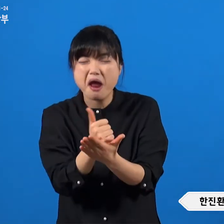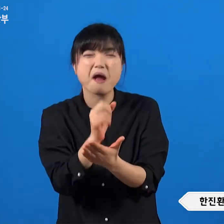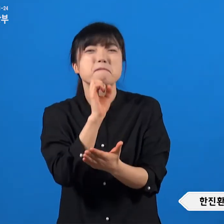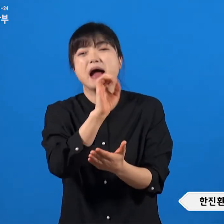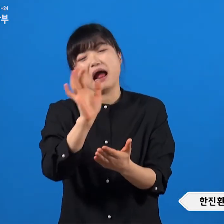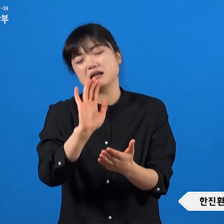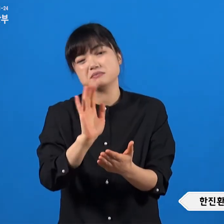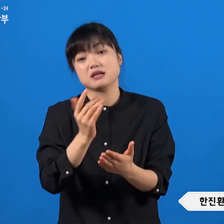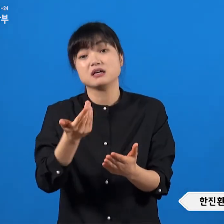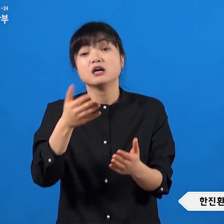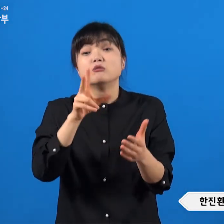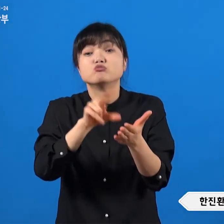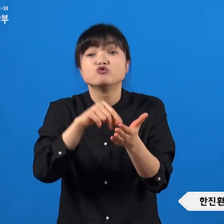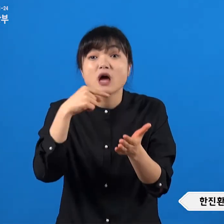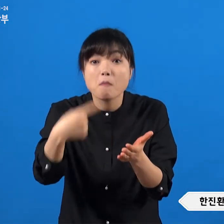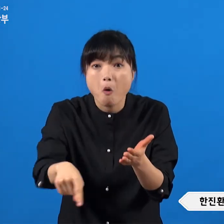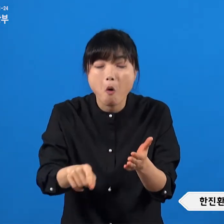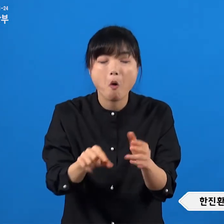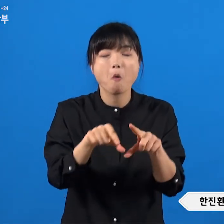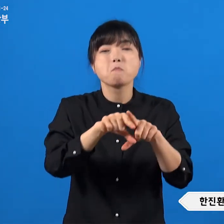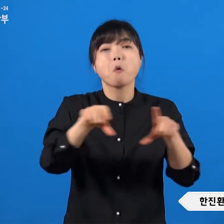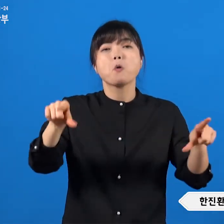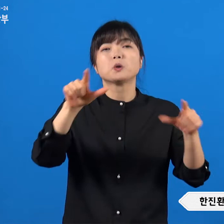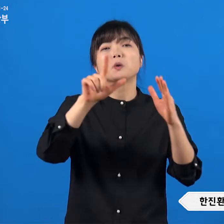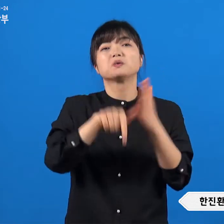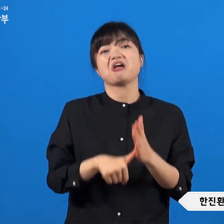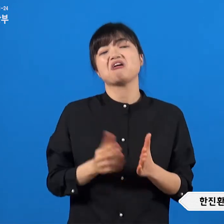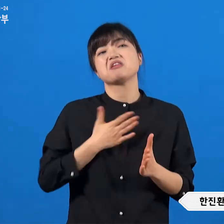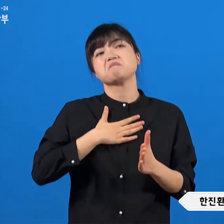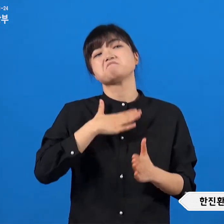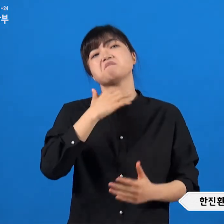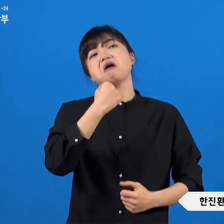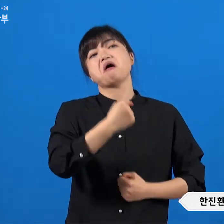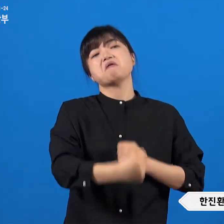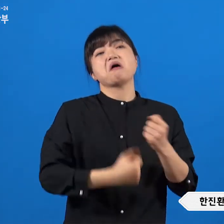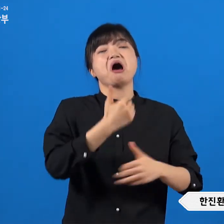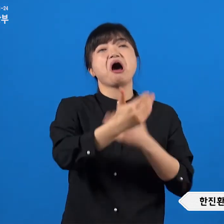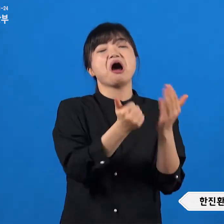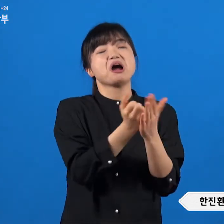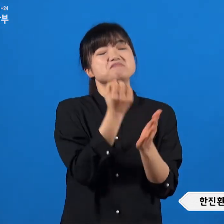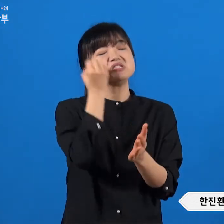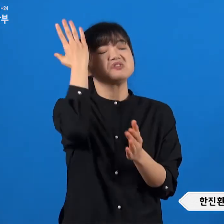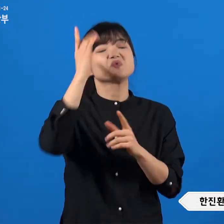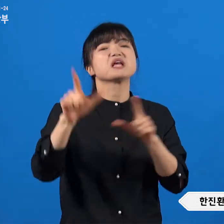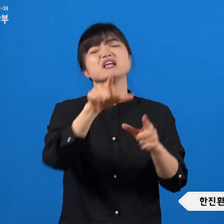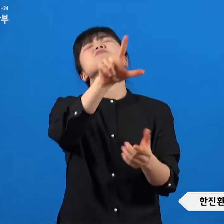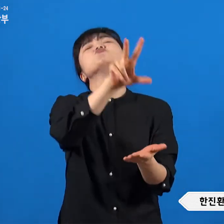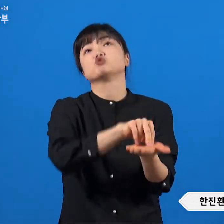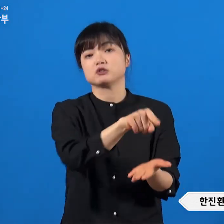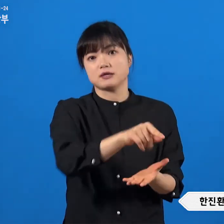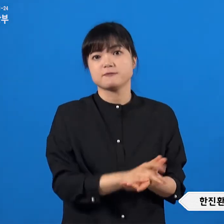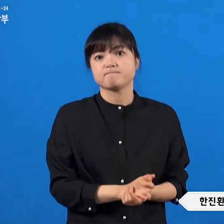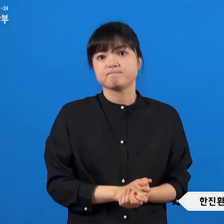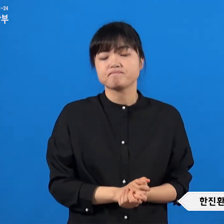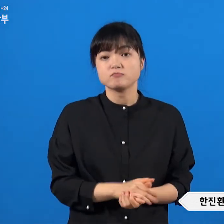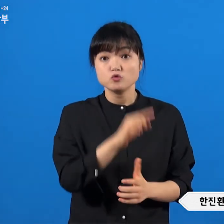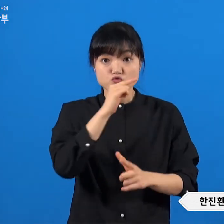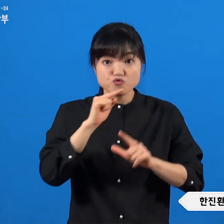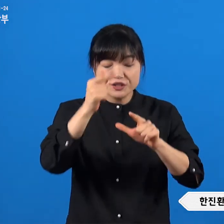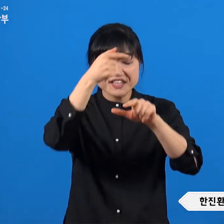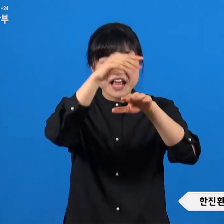문제는 평소에는 하나님을 까맣게 잊고 사는 그게 문제입니다. 주일 이 예배만